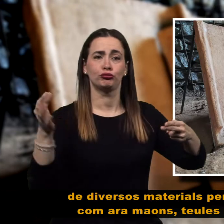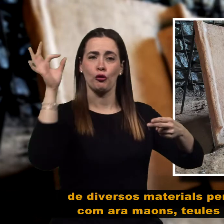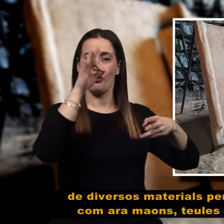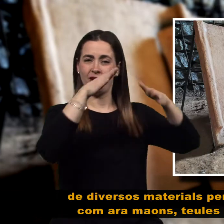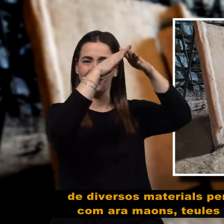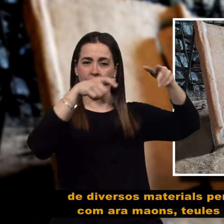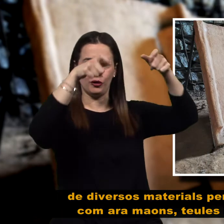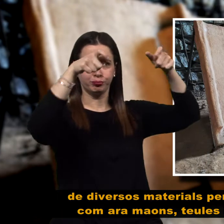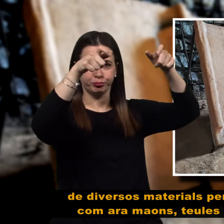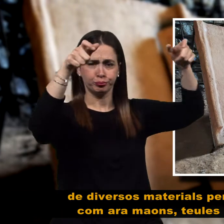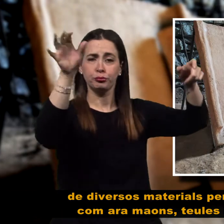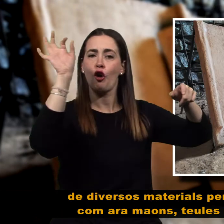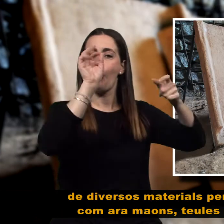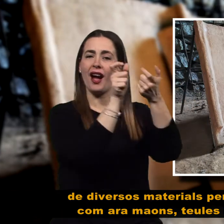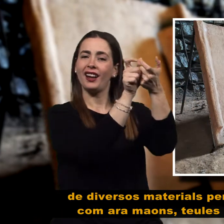i canalitzacions.